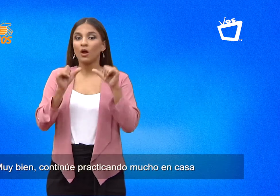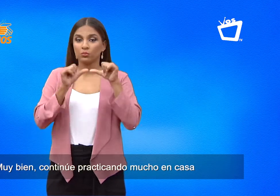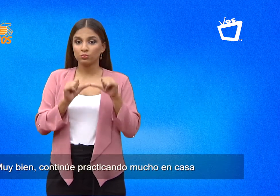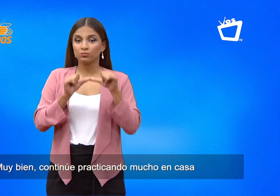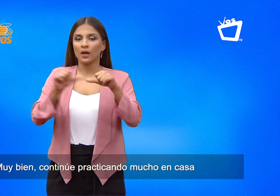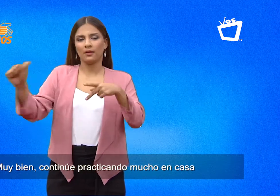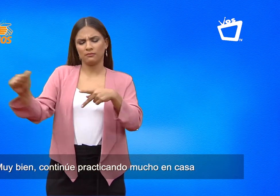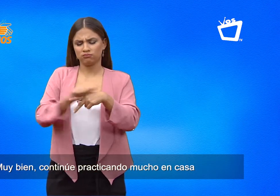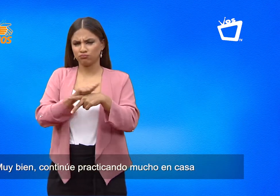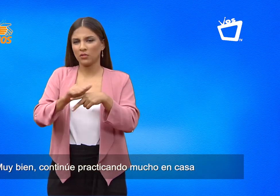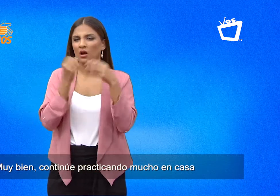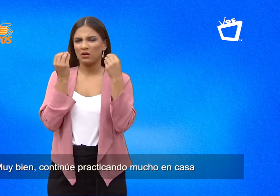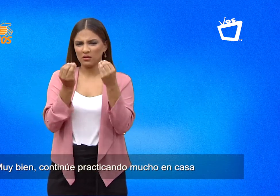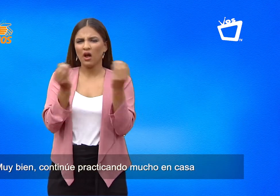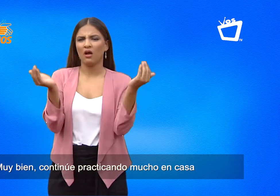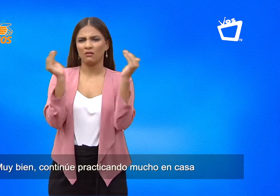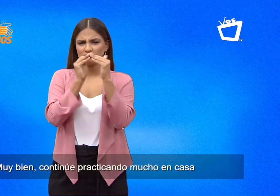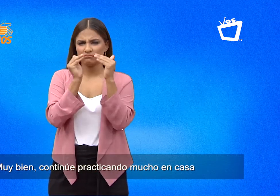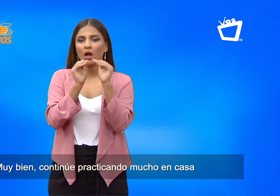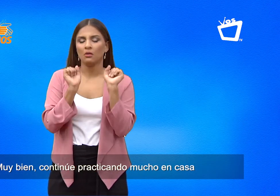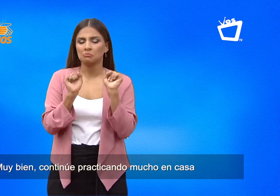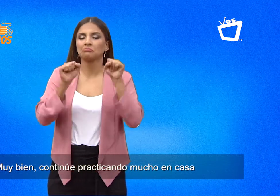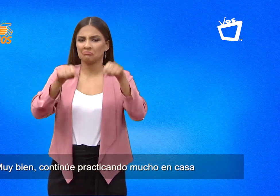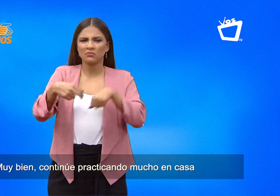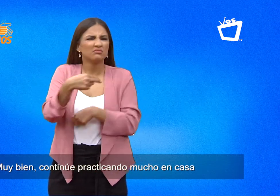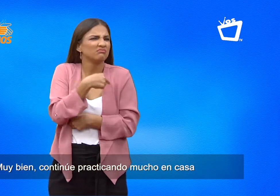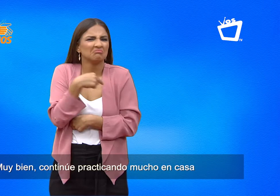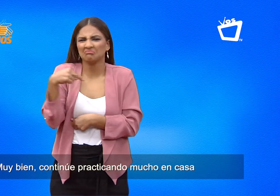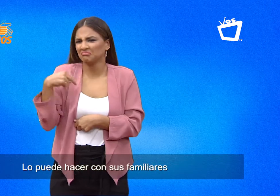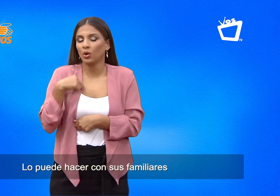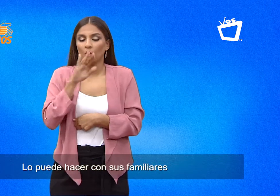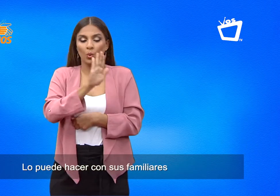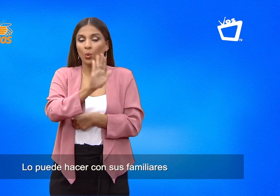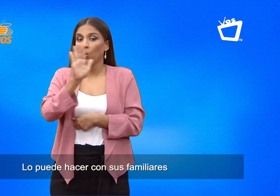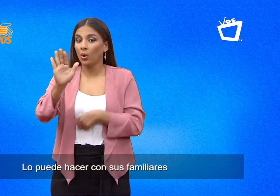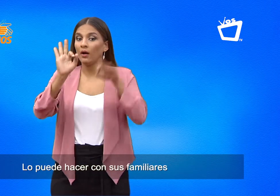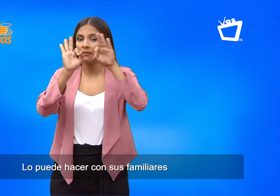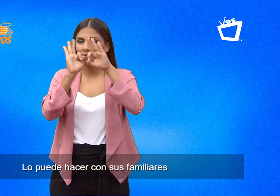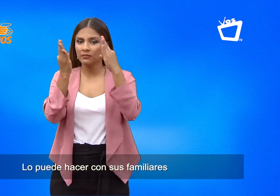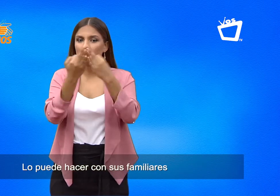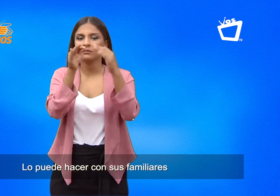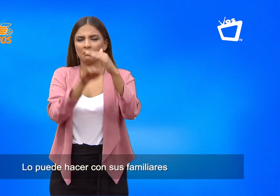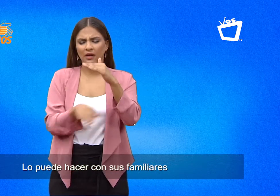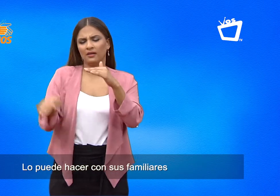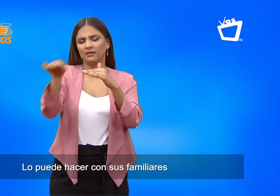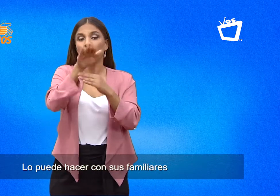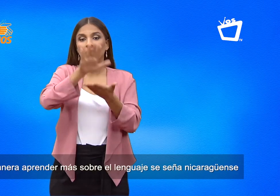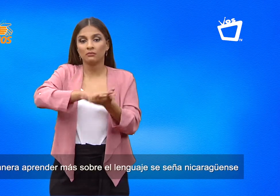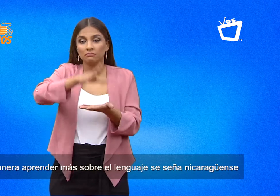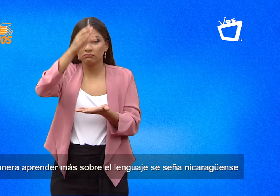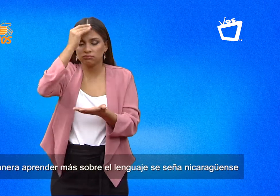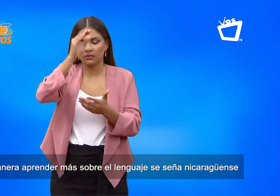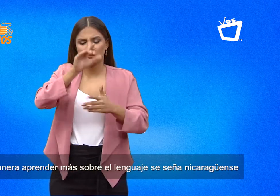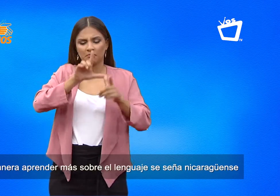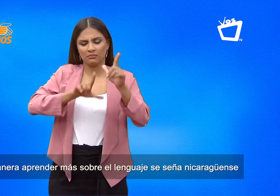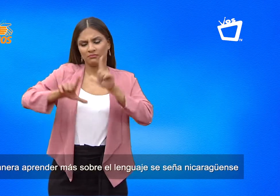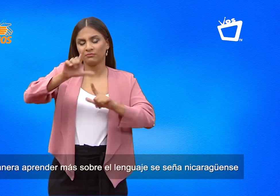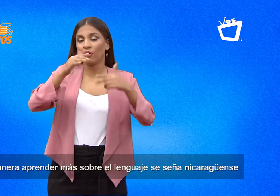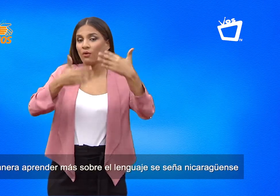Muy bien. Continúe practicando mucho en casa. Lo puede hacer con sus familiares y de esa manera aprender más